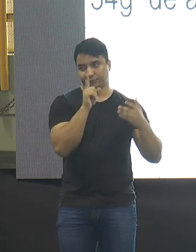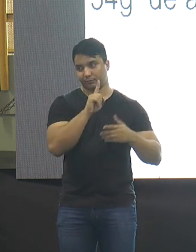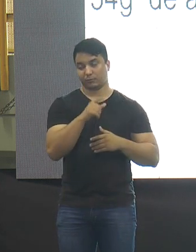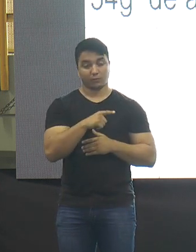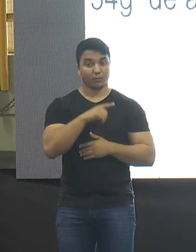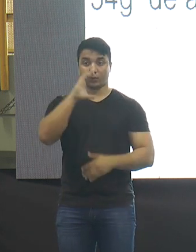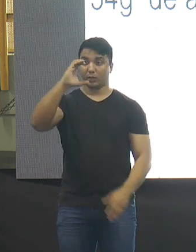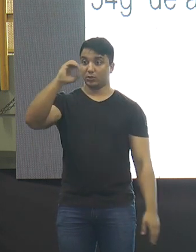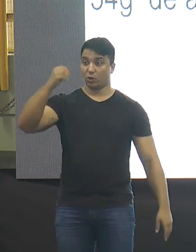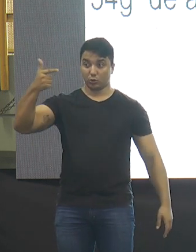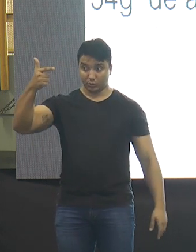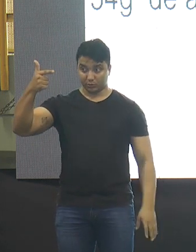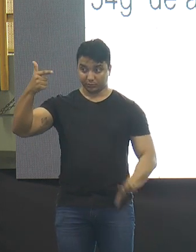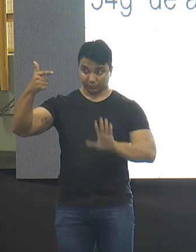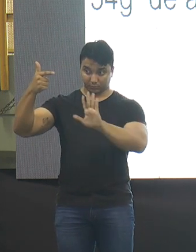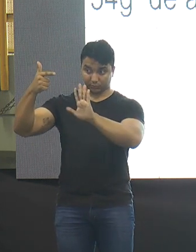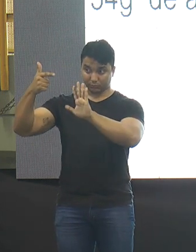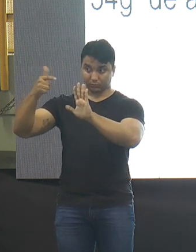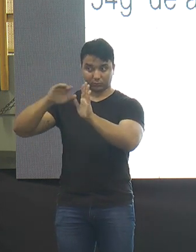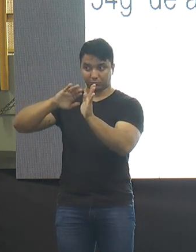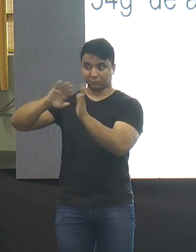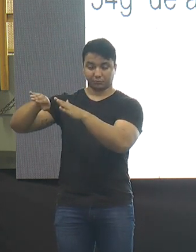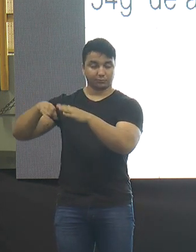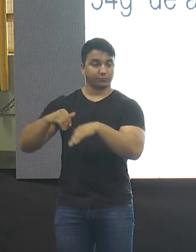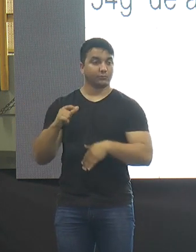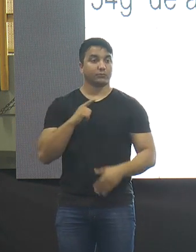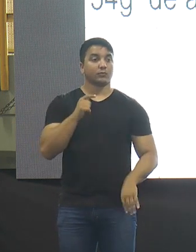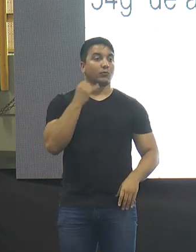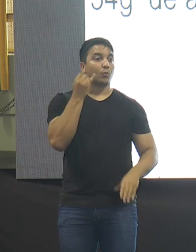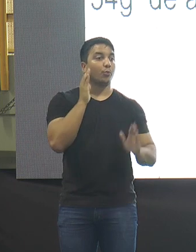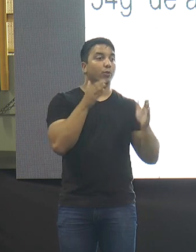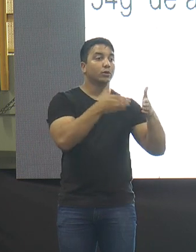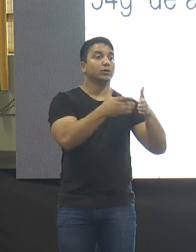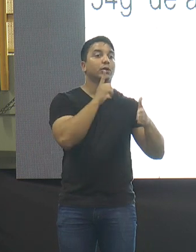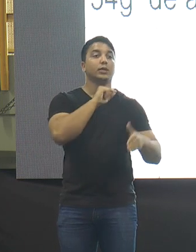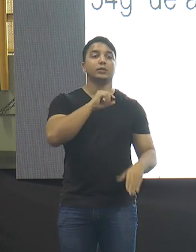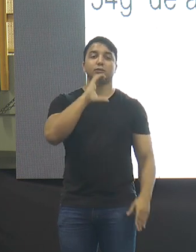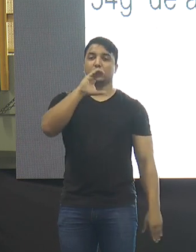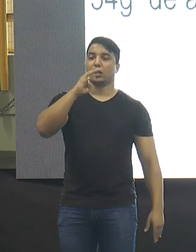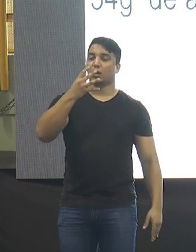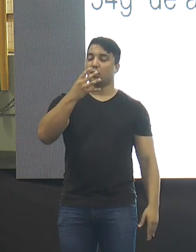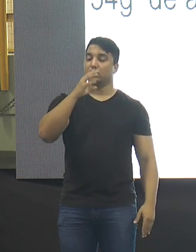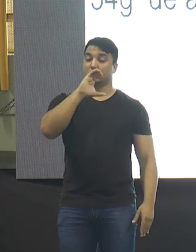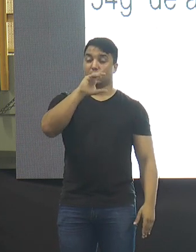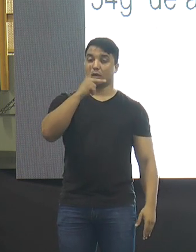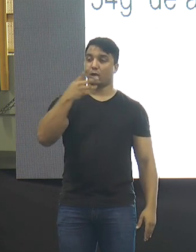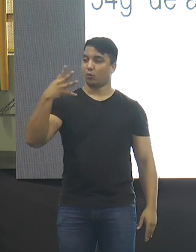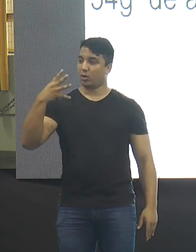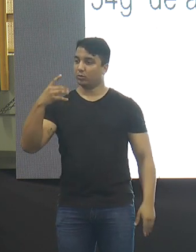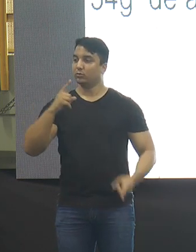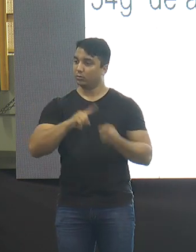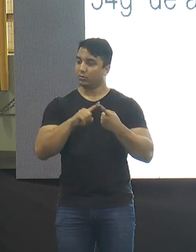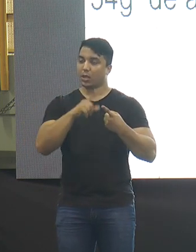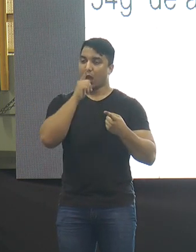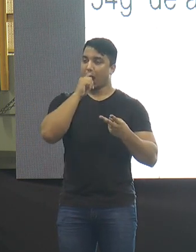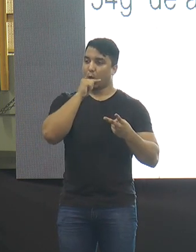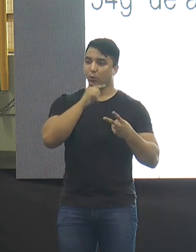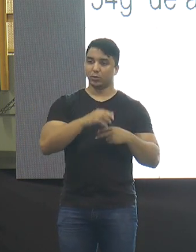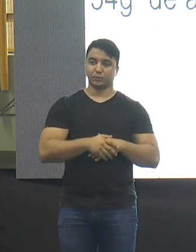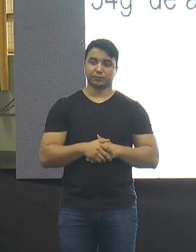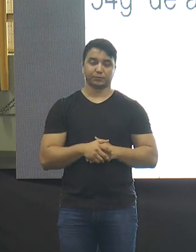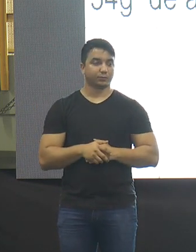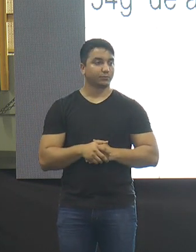aparece o CO2? Tu não vai se importar com ele. Quem que eu vou importar? CH4 e água.